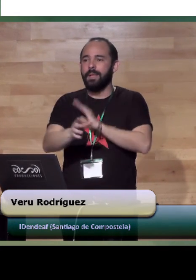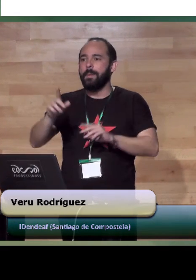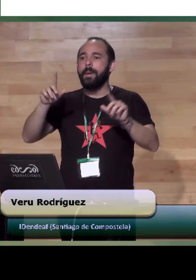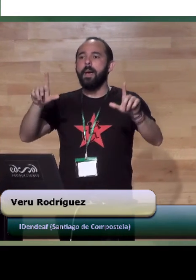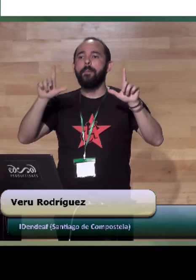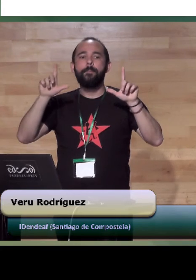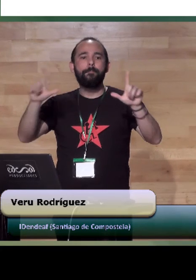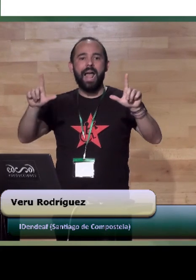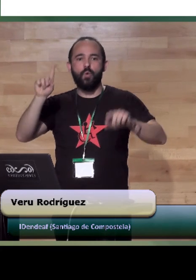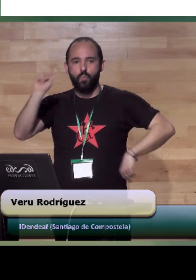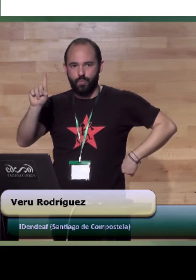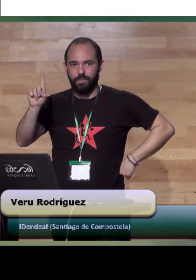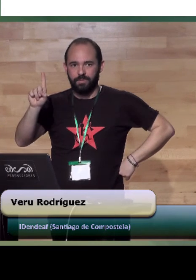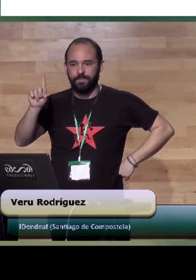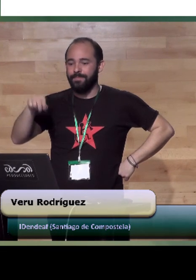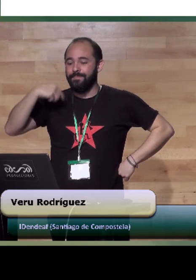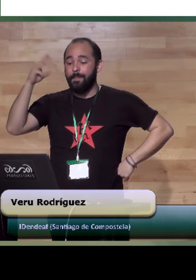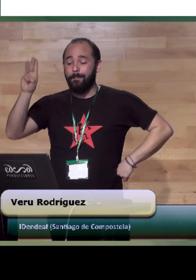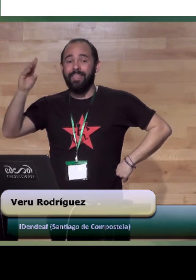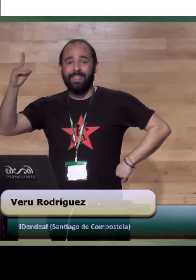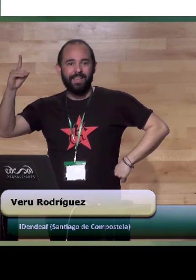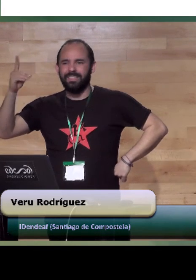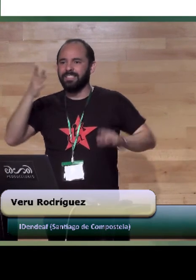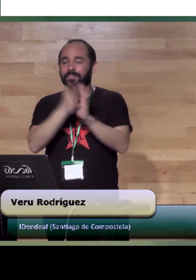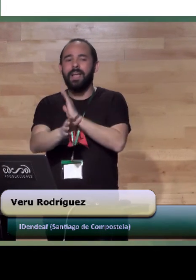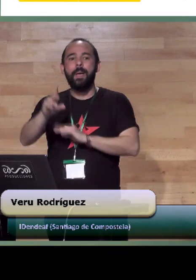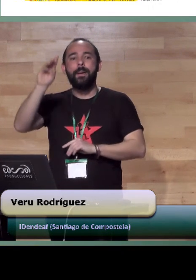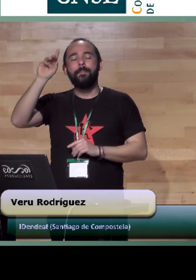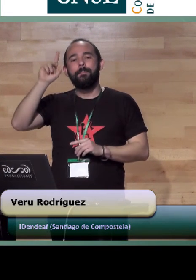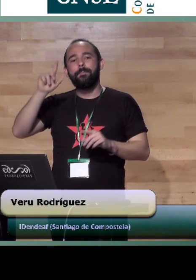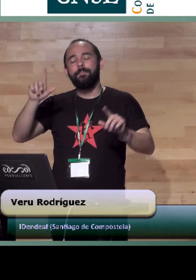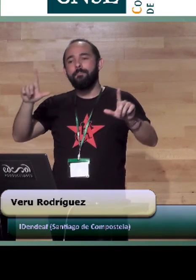P1 significa que es plano 1. PD,